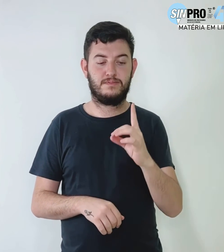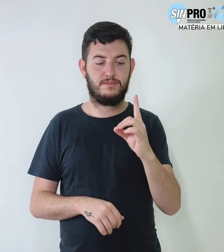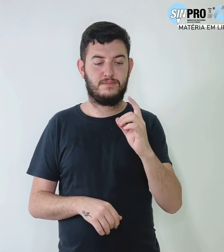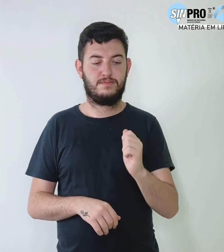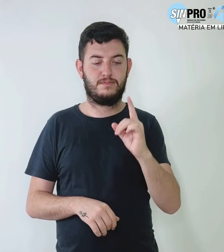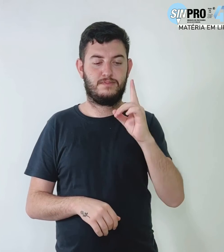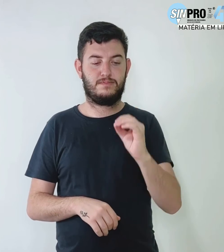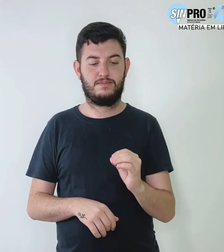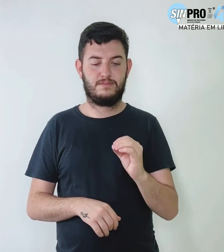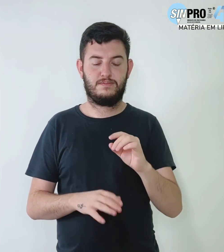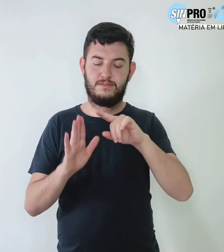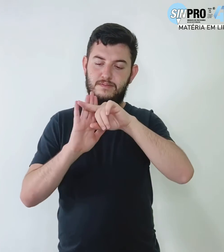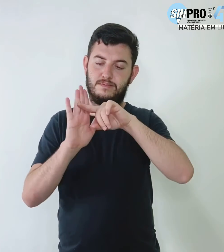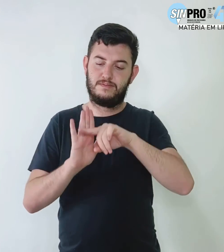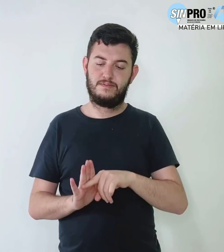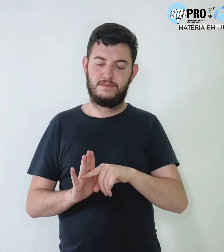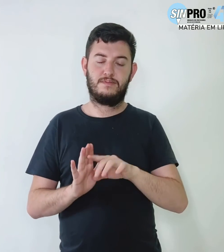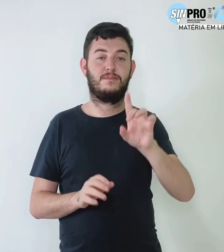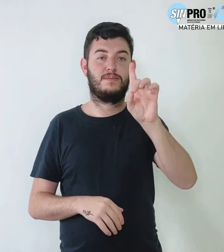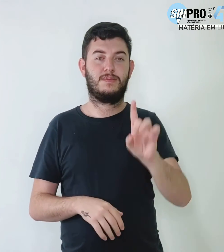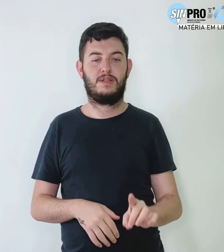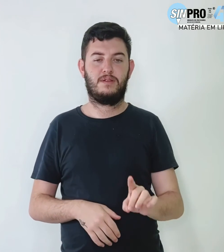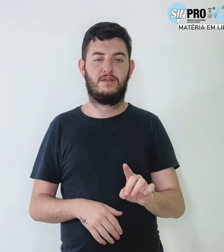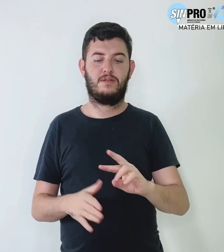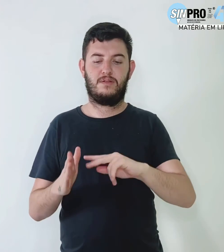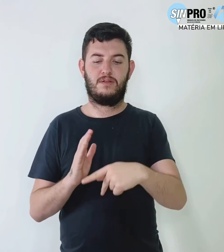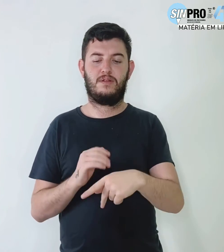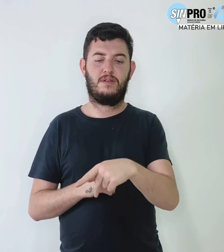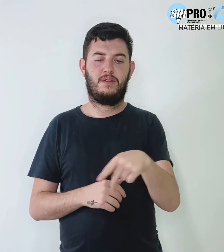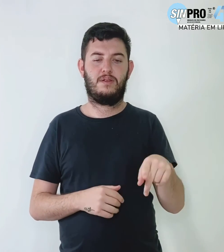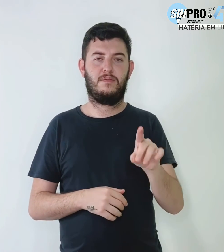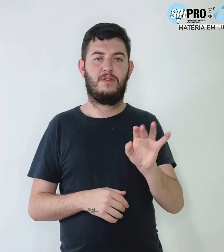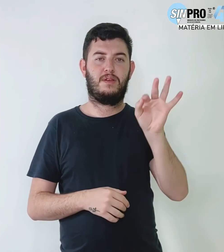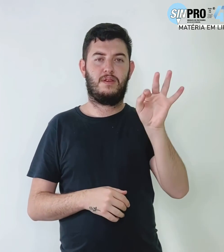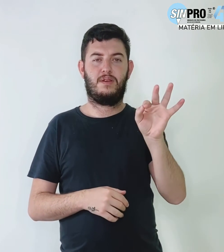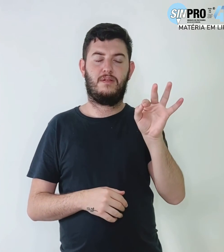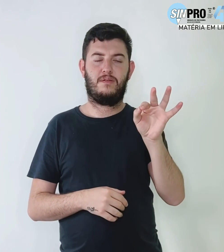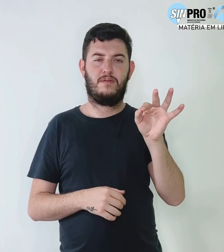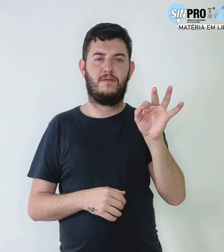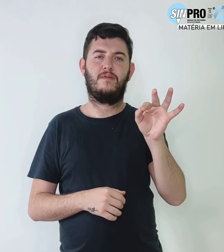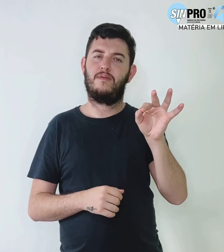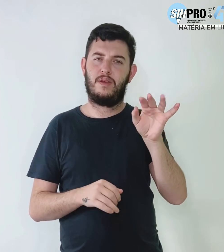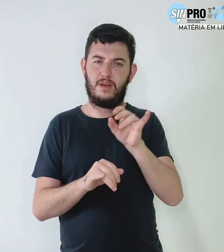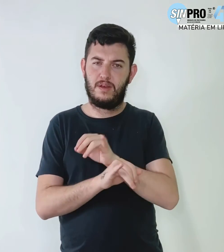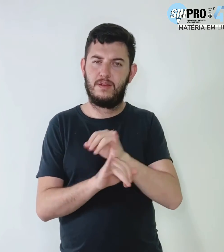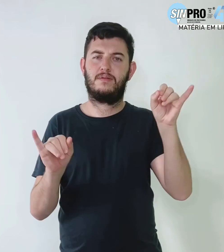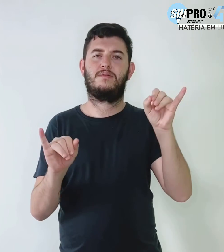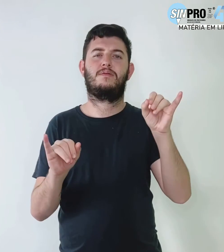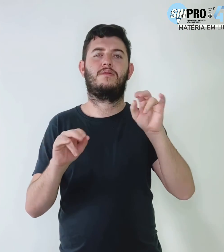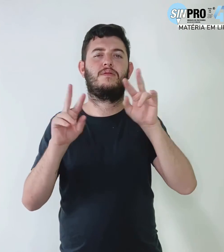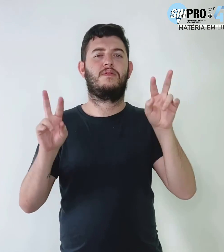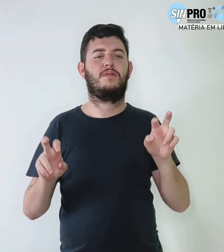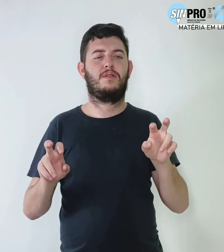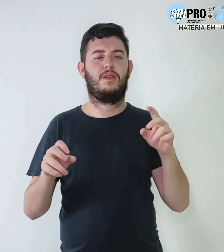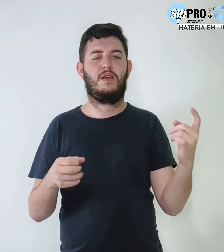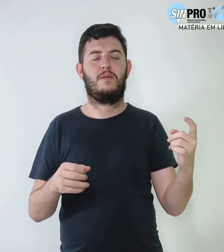A cada dado científico, a diretoria colegiada do Simpro-DF reforça o seu